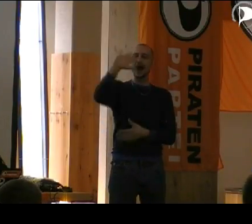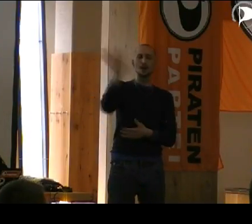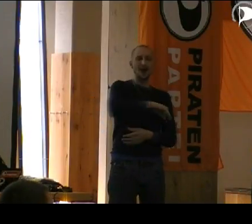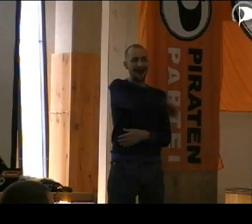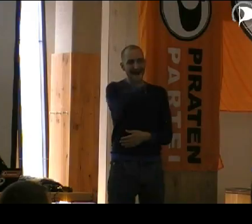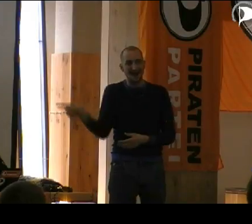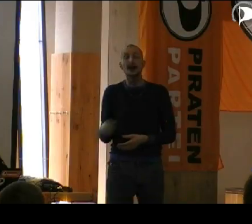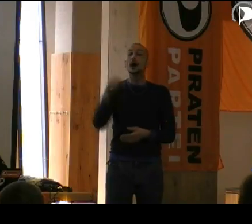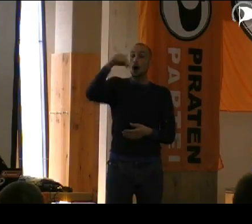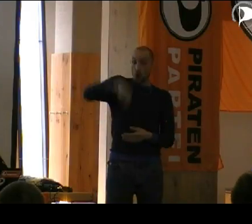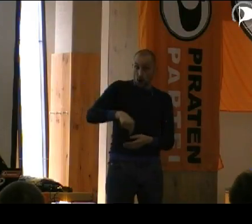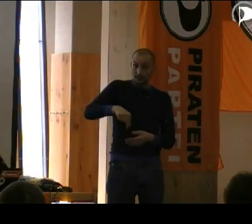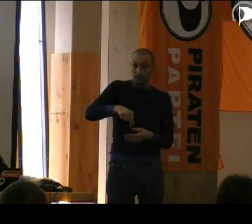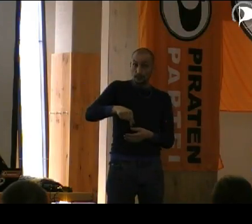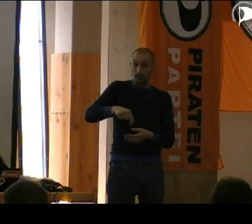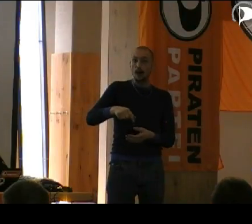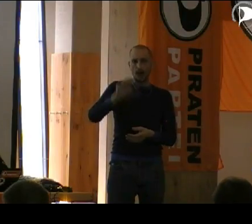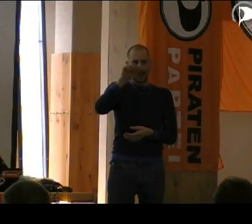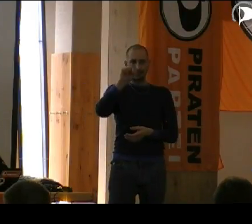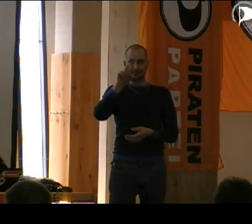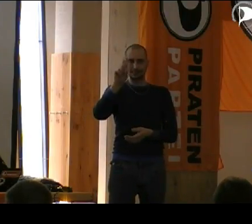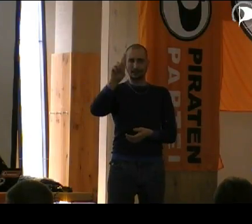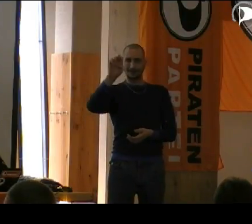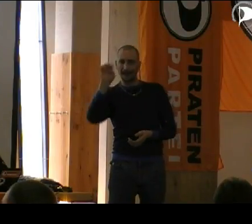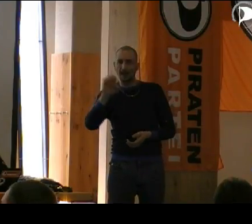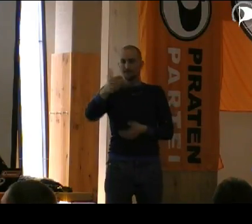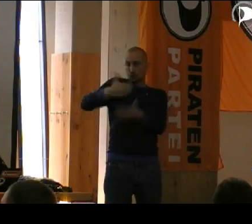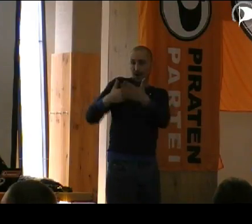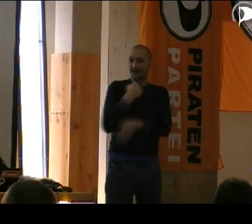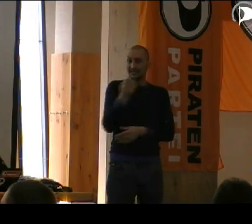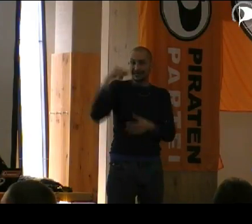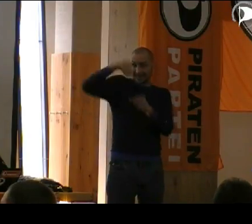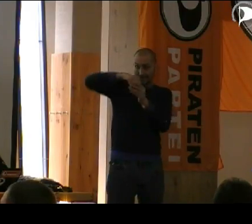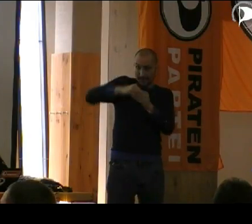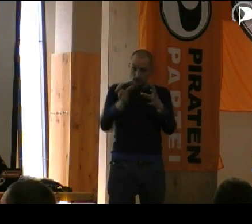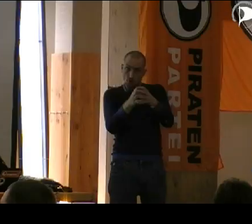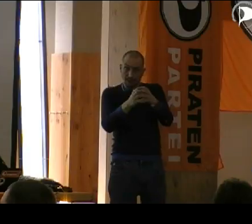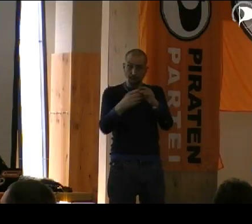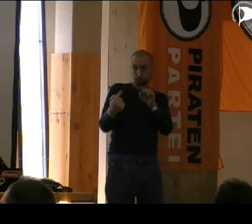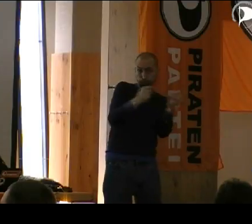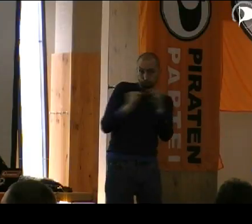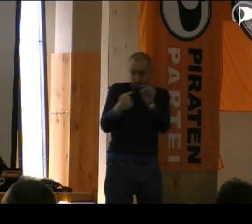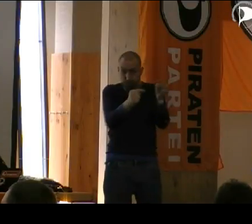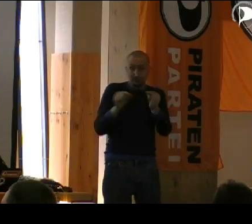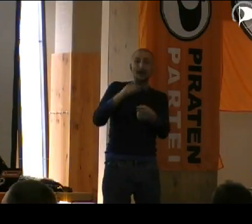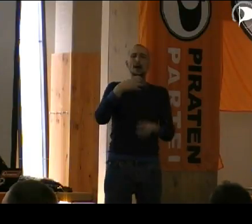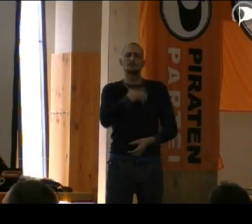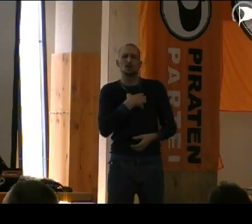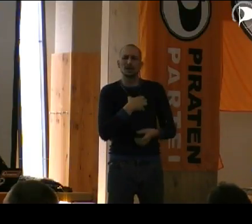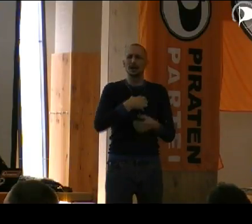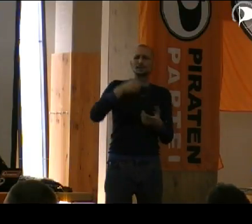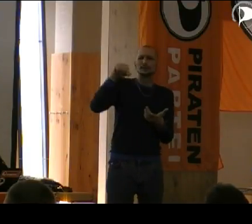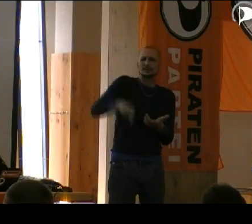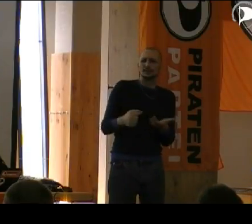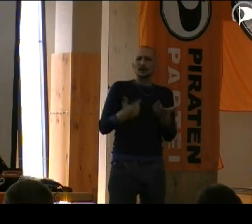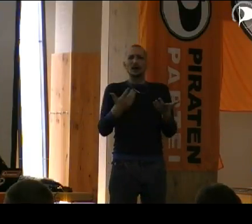wir haben andreas wolter angesprochen wenn unsere internen kommunikation immer wieder probleme mit chips dorfs